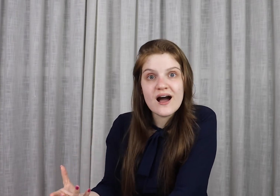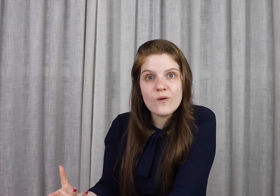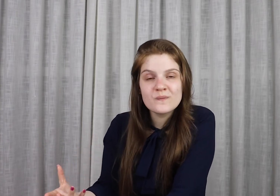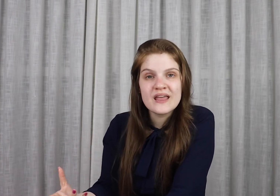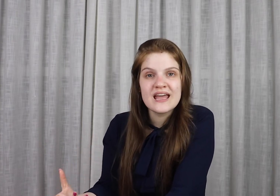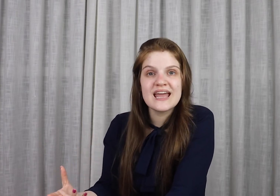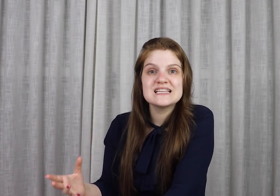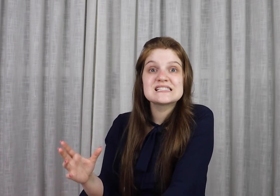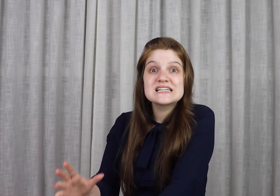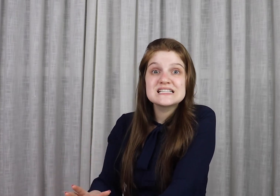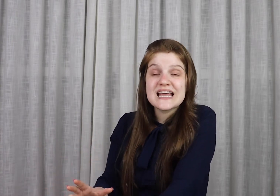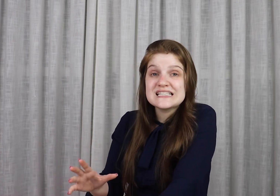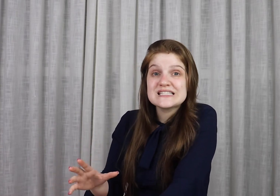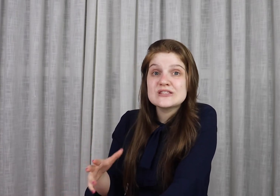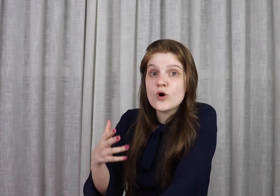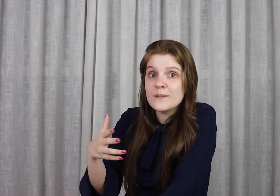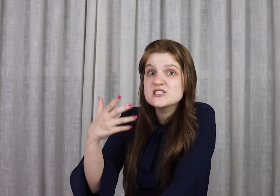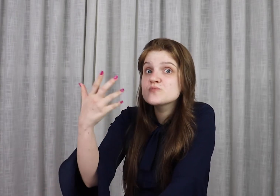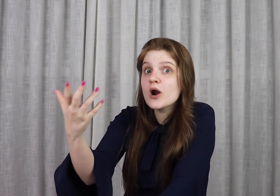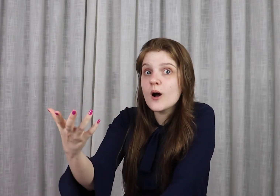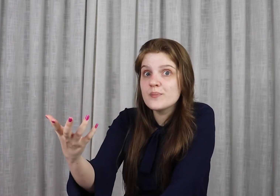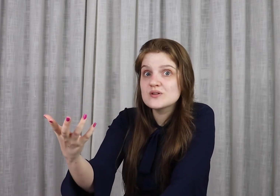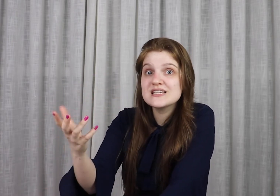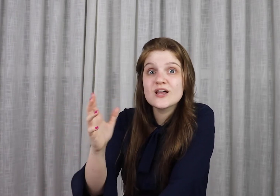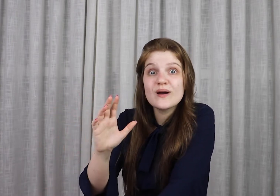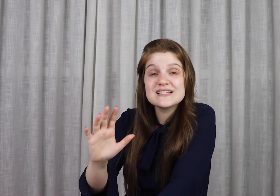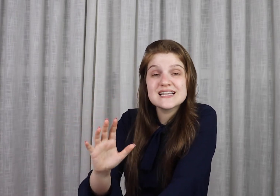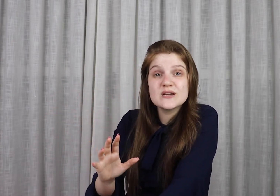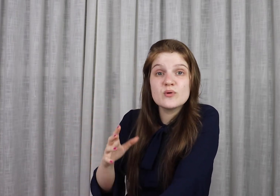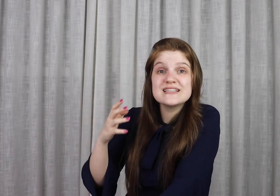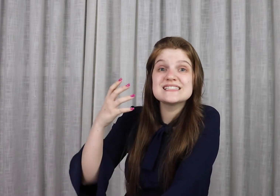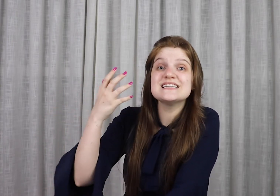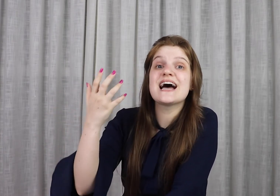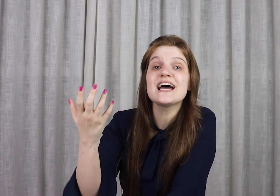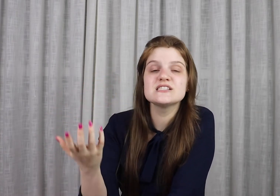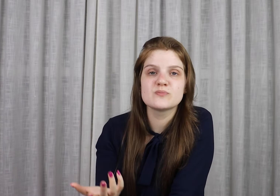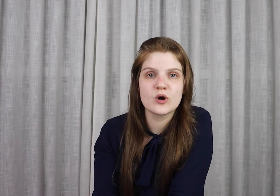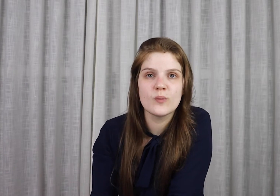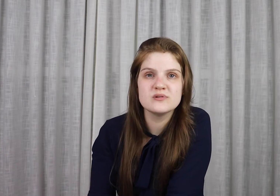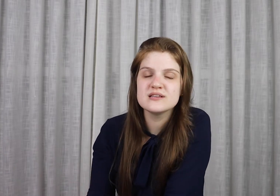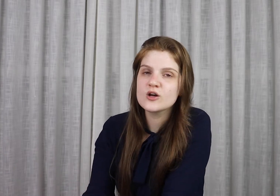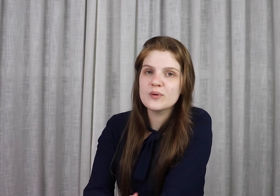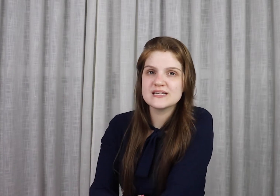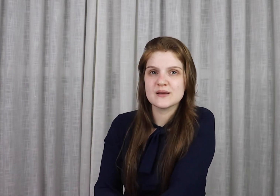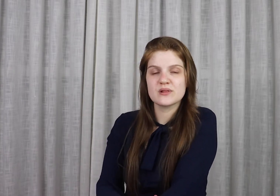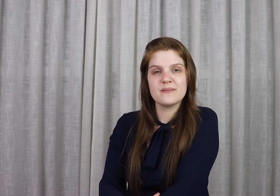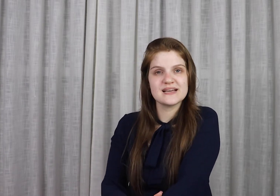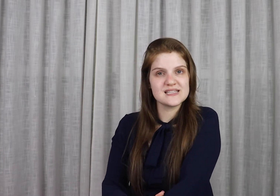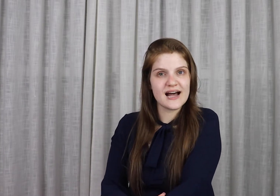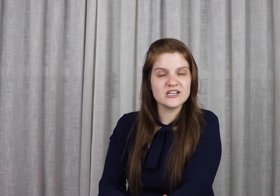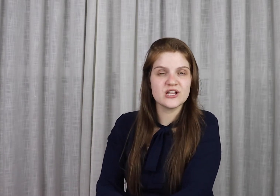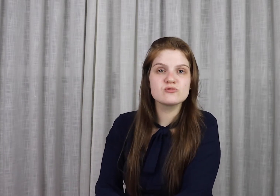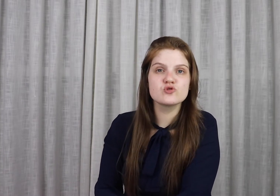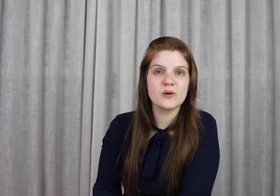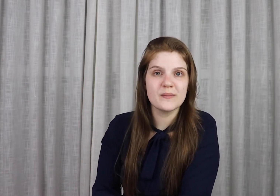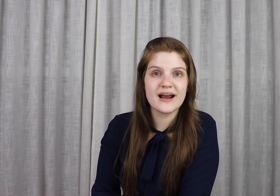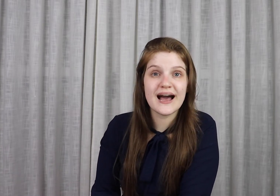sinal. Eles têm nomes próprios, então eles atribuem sinais próprios. Então, por exemplo, na minha cidade tem um supermercado